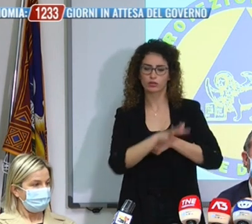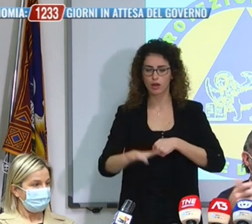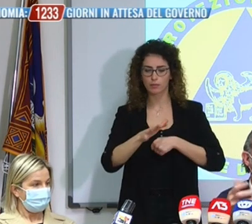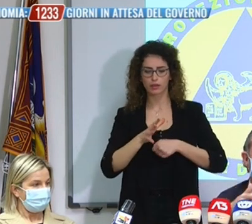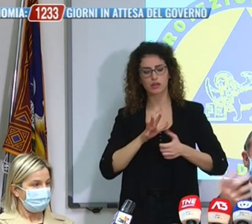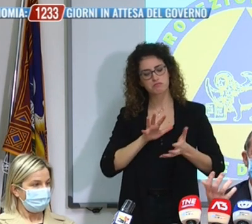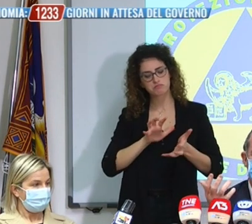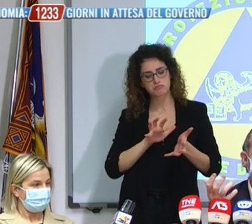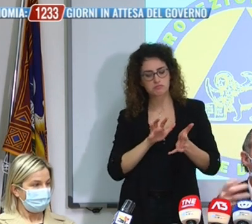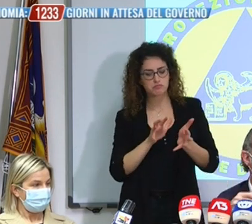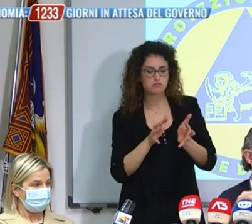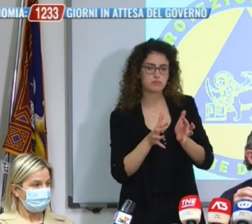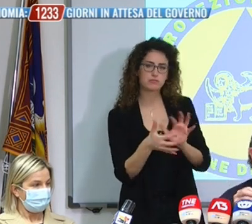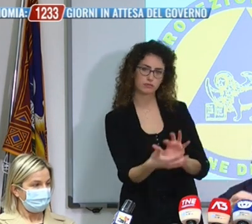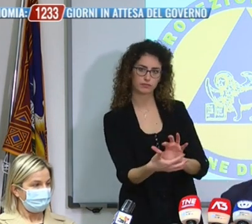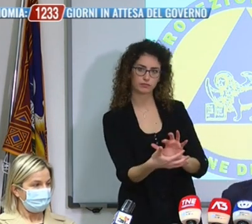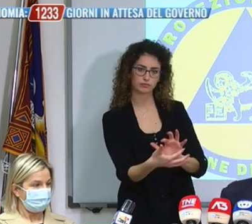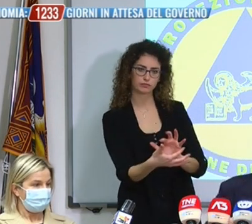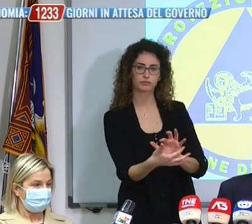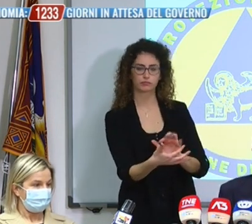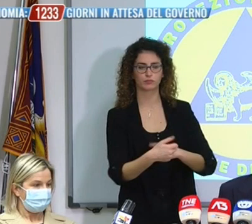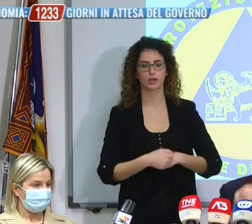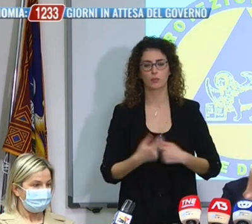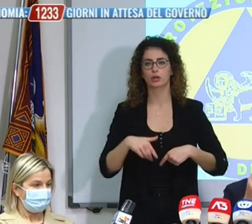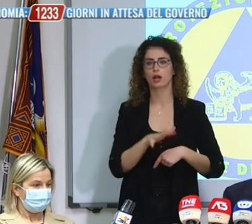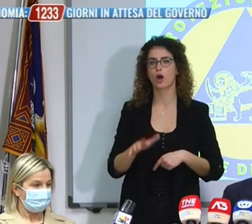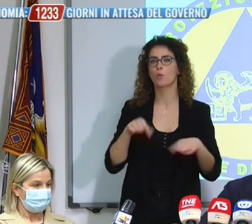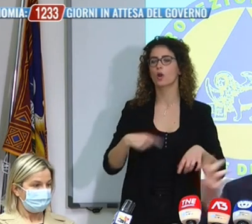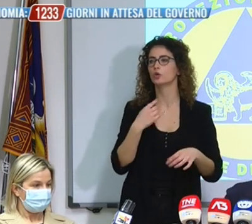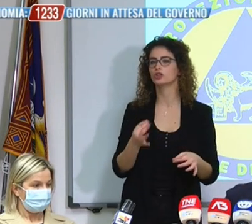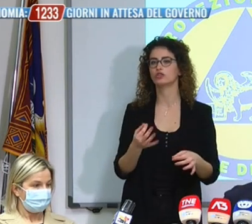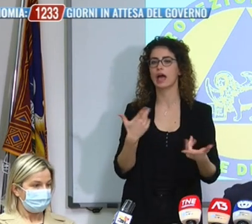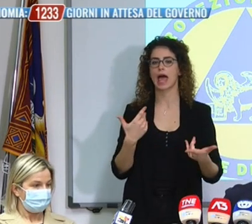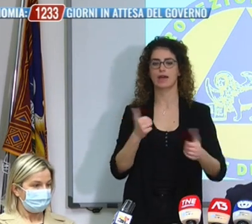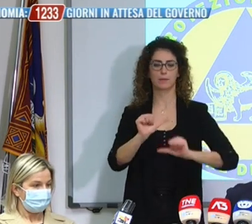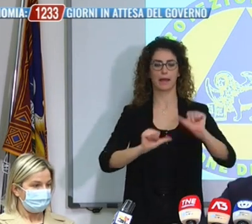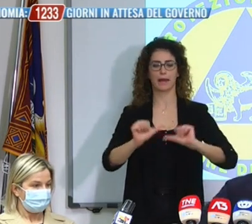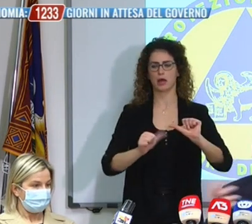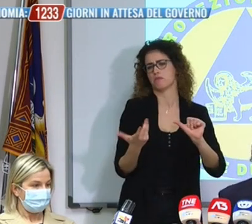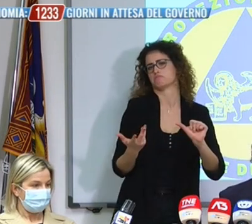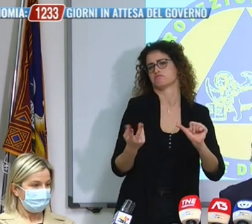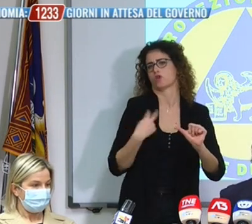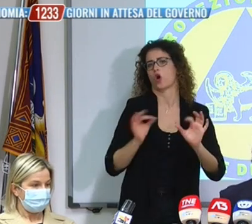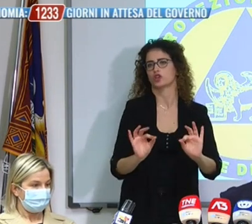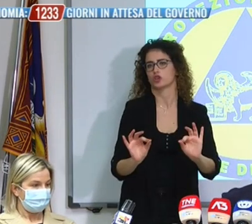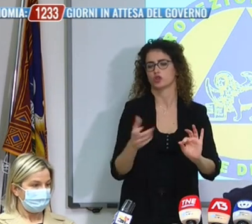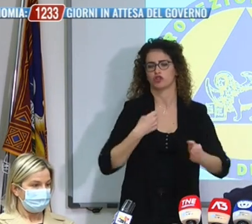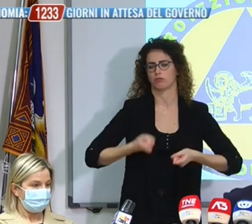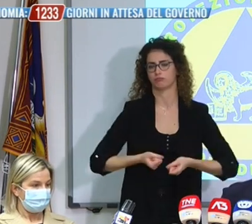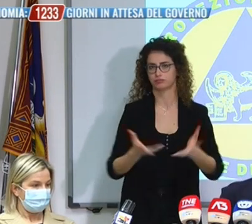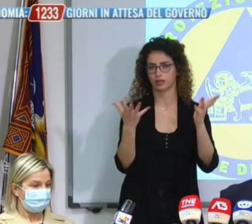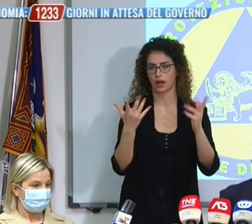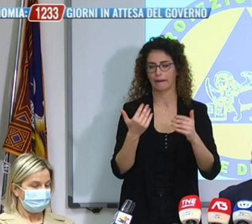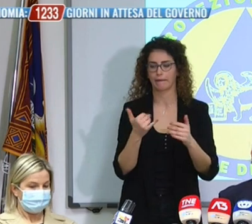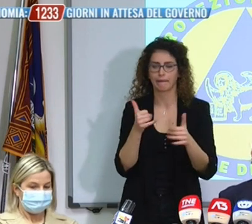che accade. Le mutazioni ce ne sono tante, ce ne sono alcune, anche qui qualcuno dice: ah, ma le mutazioni ci sono sempre state, sono centinaia. Certo,